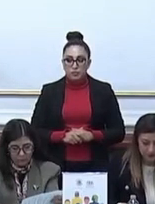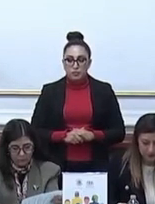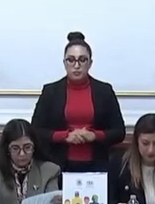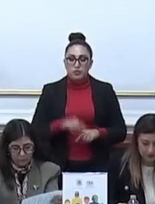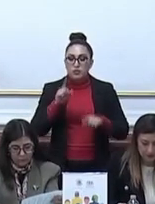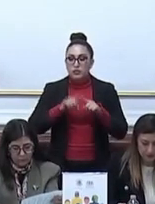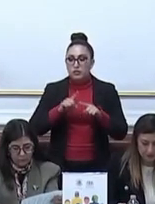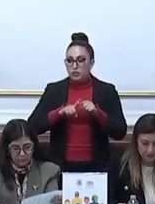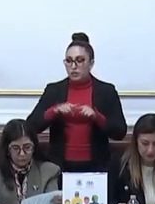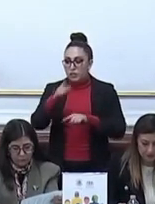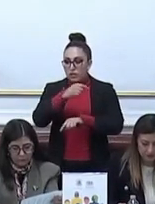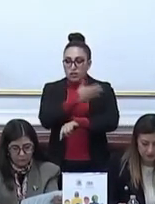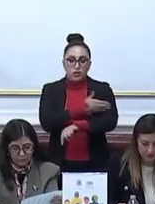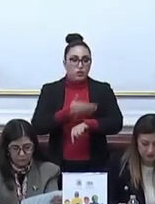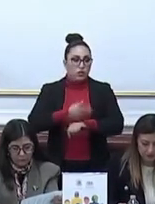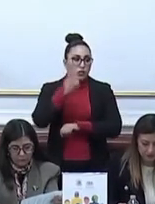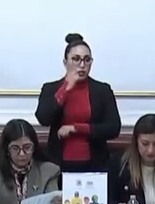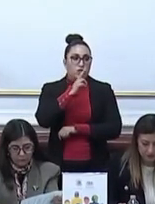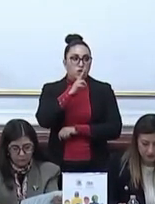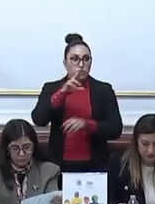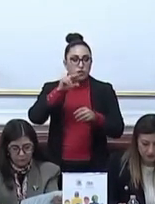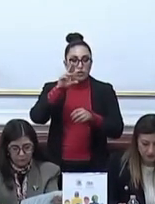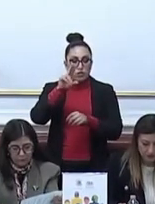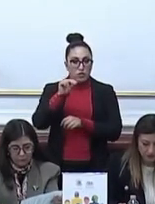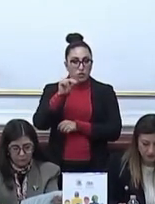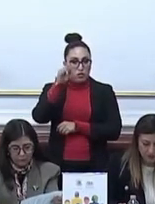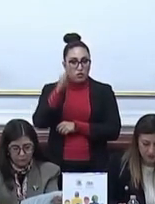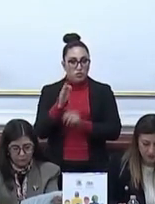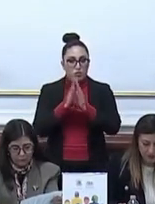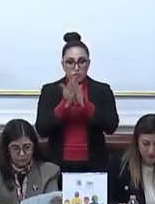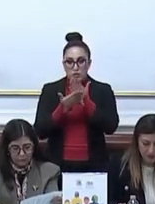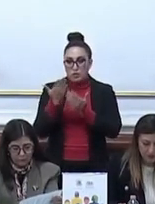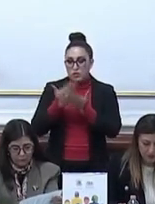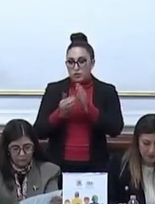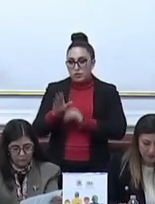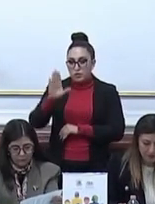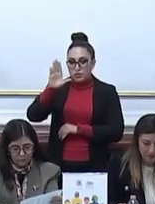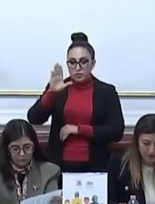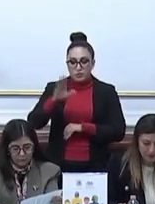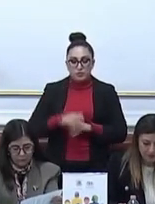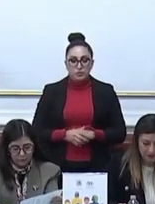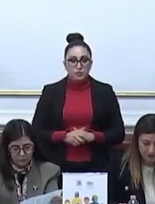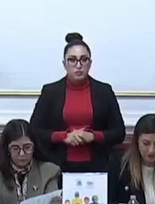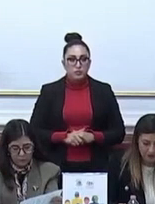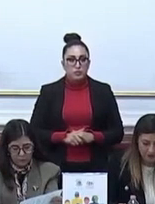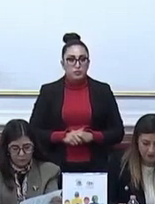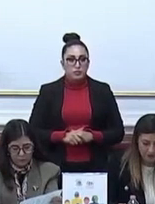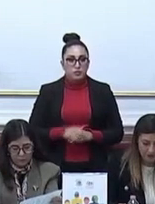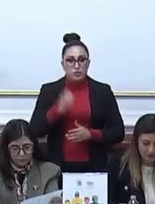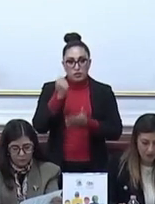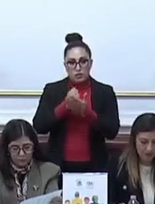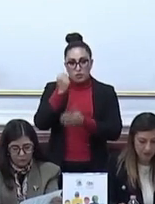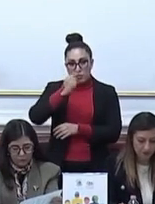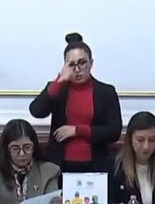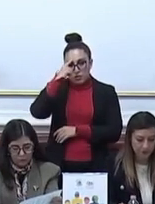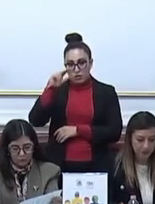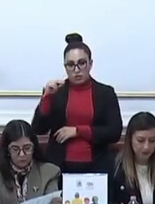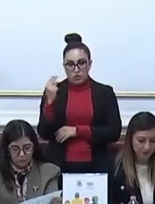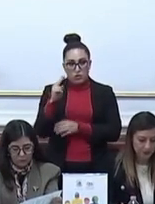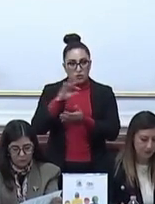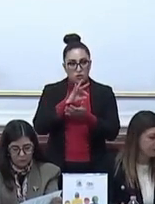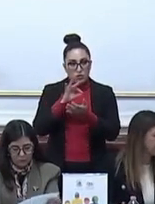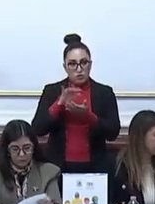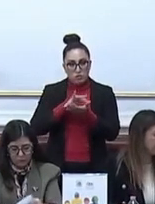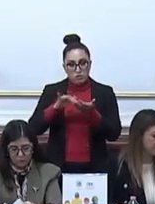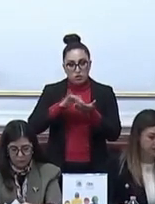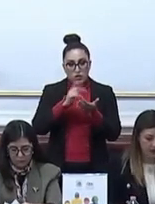Quienes estén por la negativa, sírvanse manifestarlo levantando la mano. Se dispensa la lectura, diputada